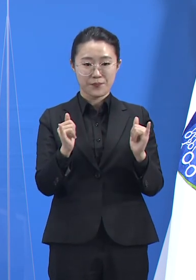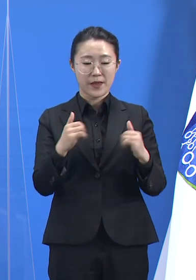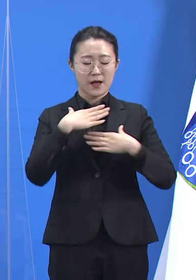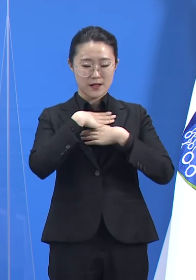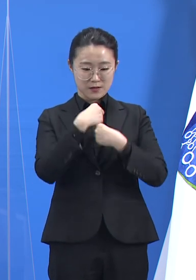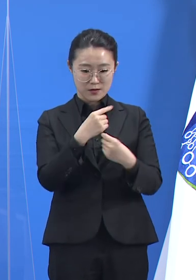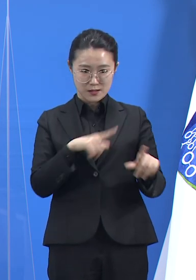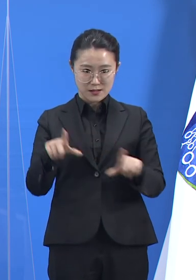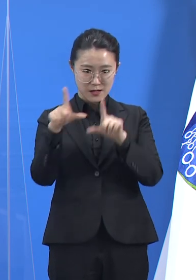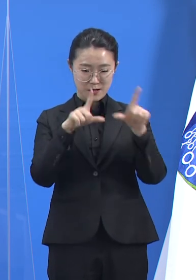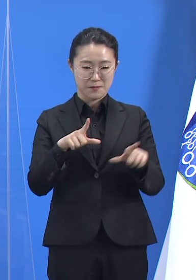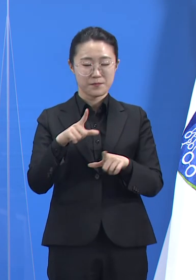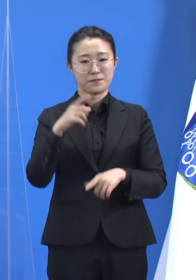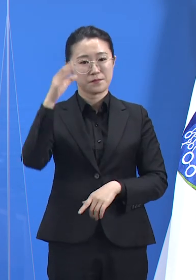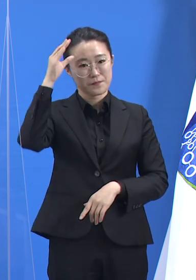감사합니다.